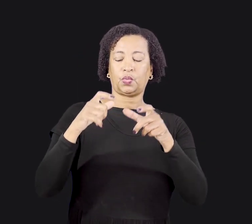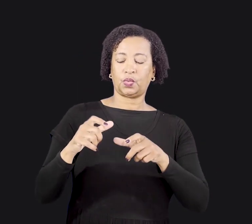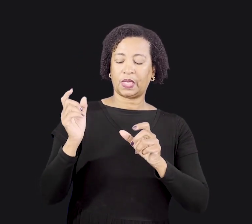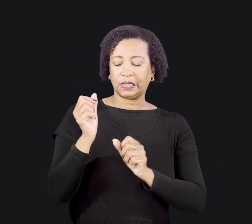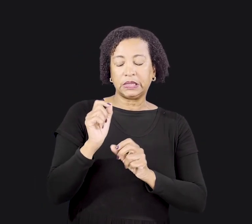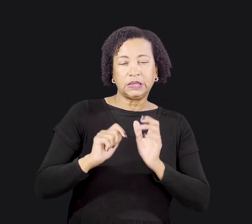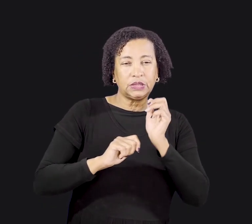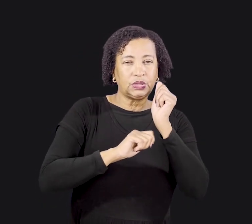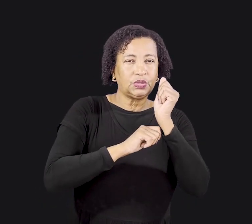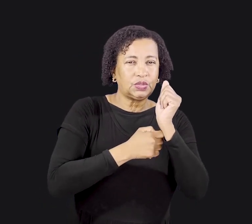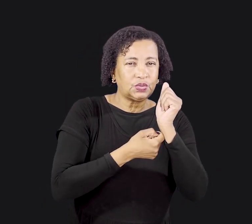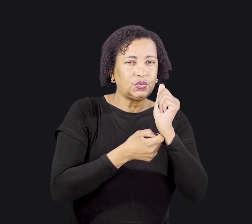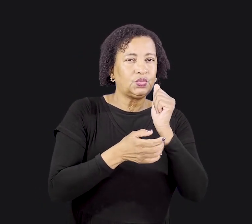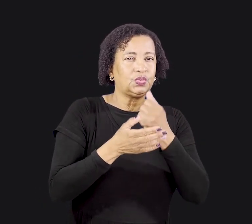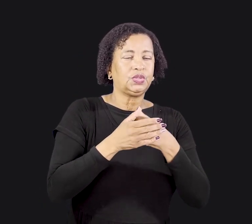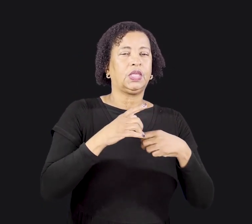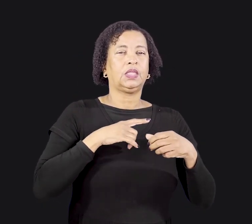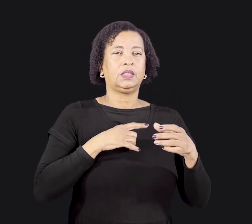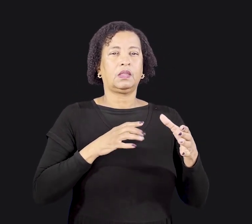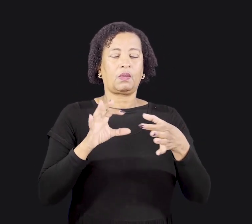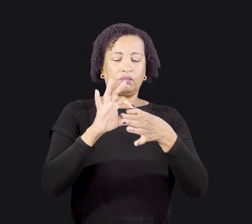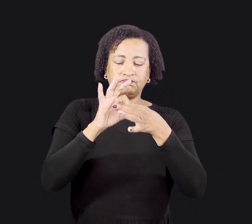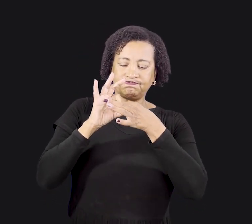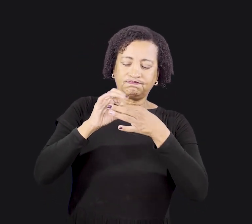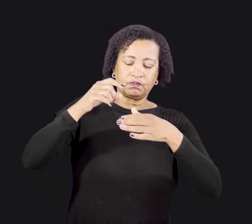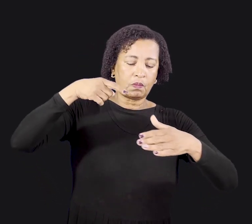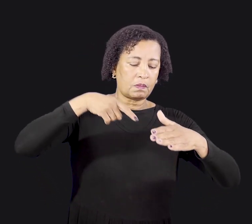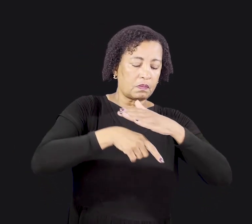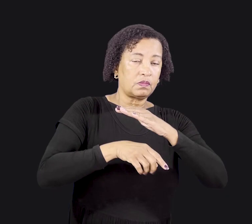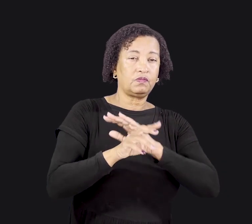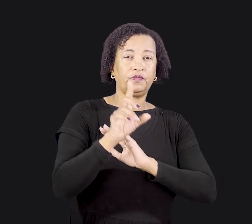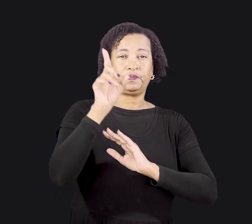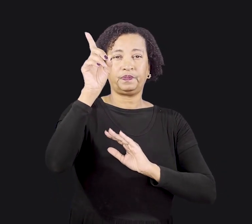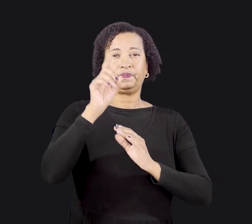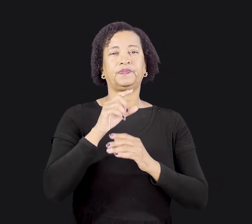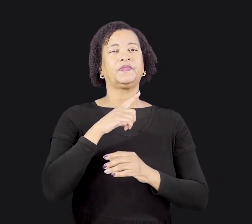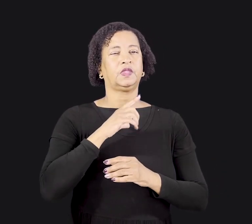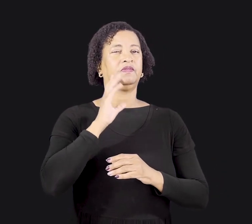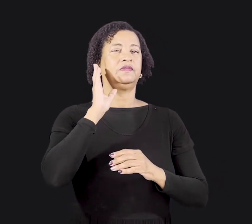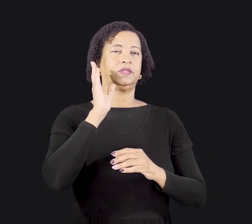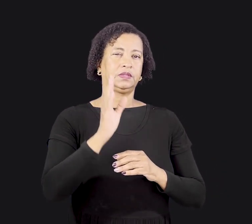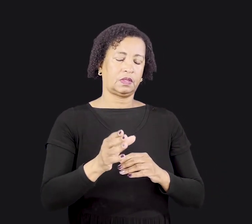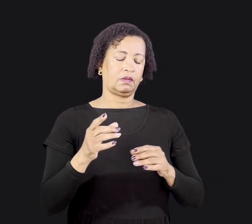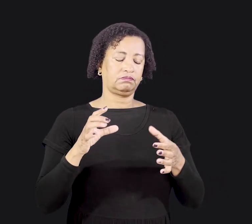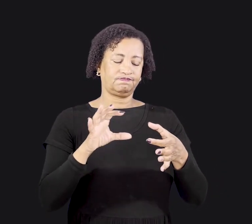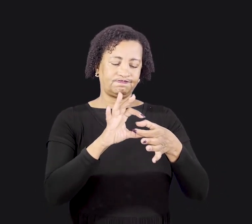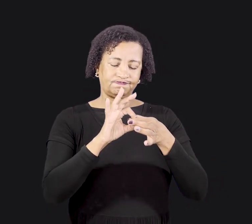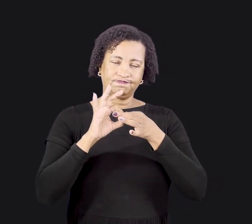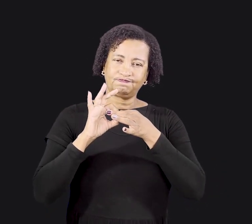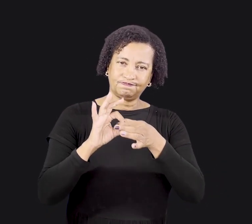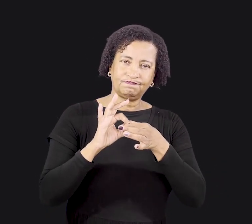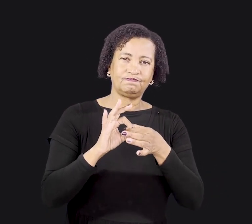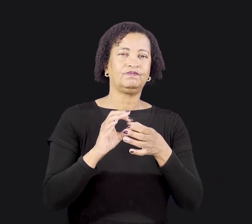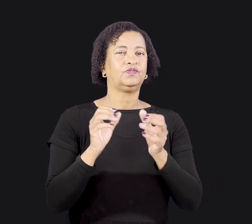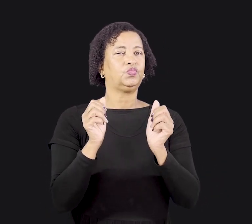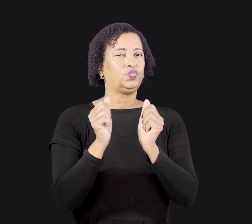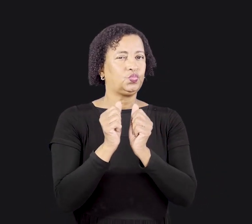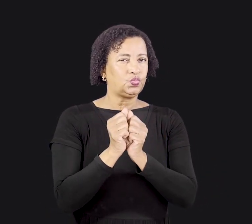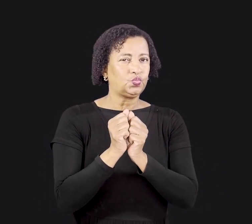secreto onde tinha uma comunhão profunda com Deus. Você já teve uma comunhão da figueira? Você tem um lugar